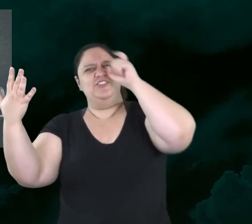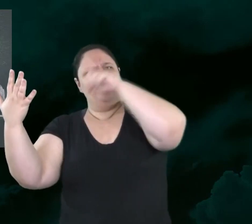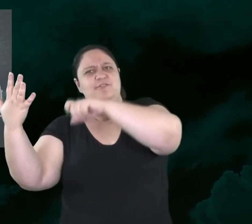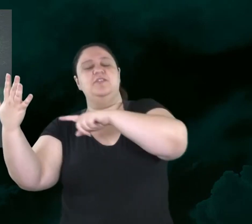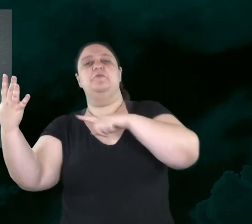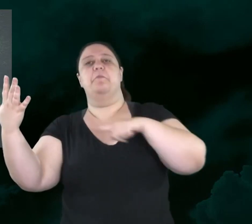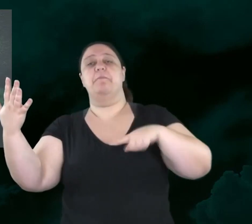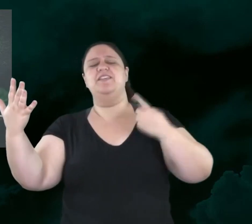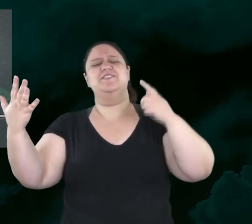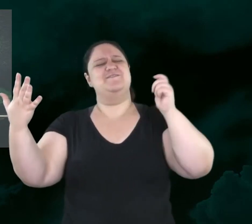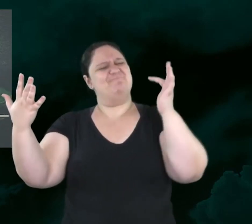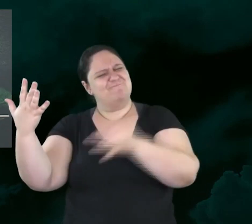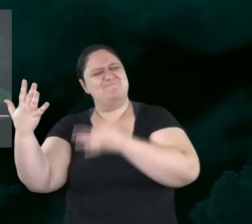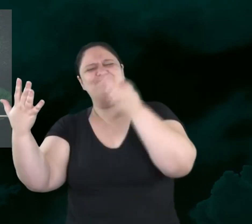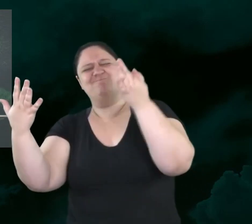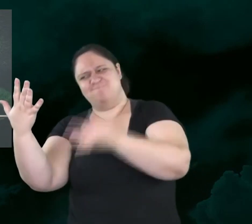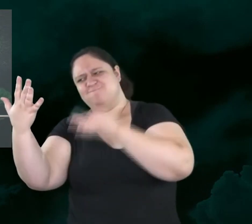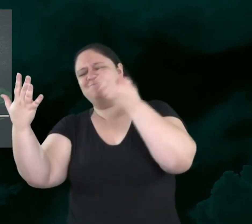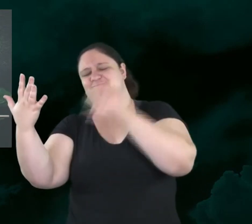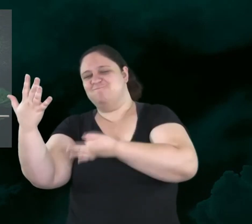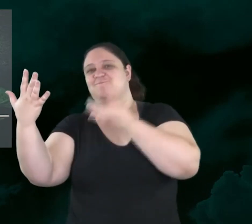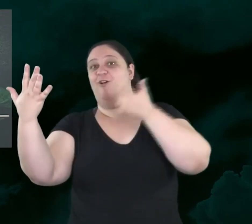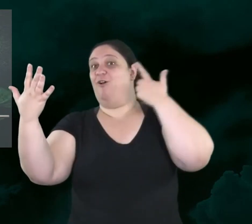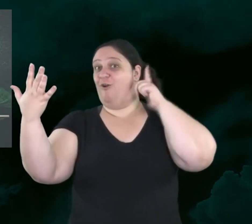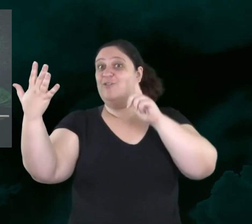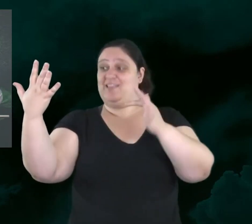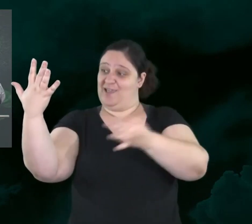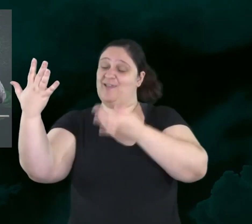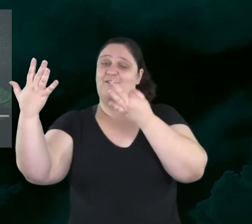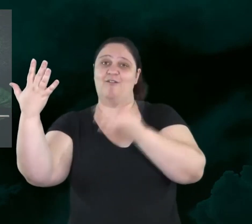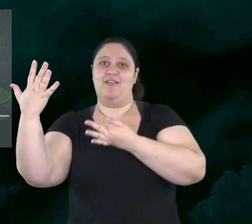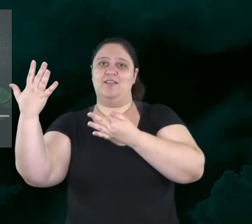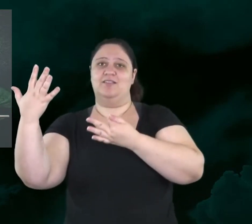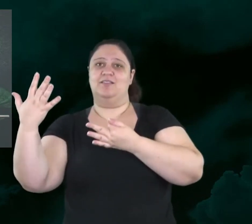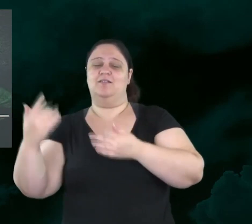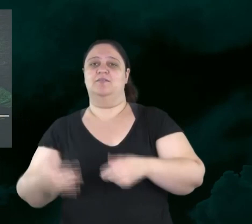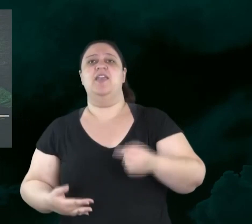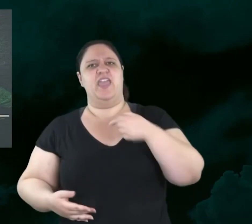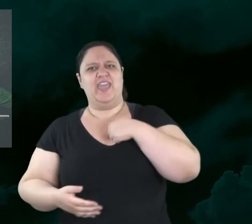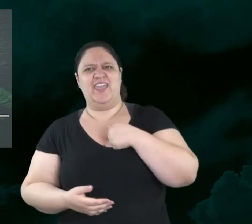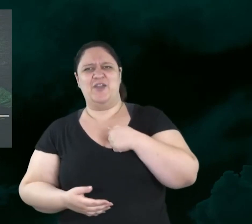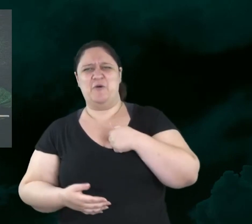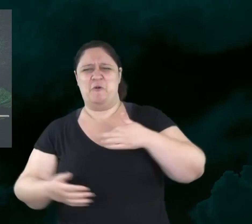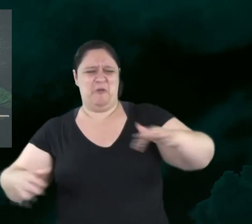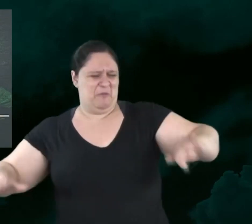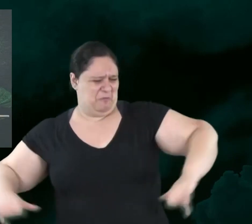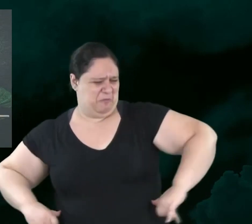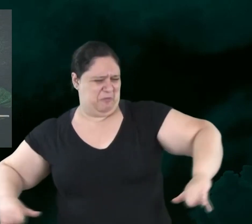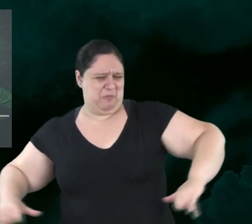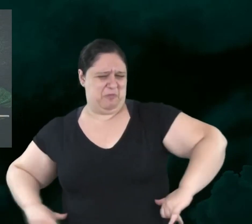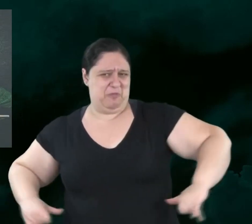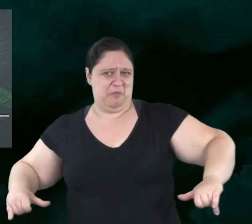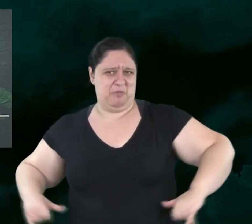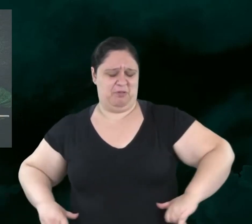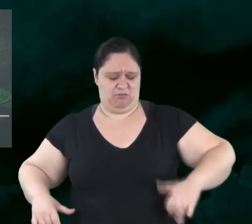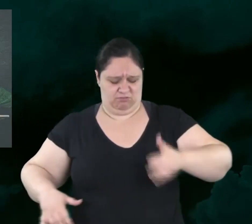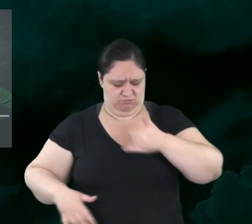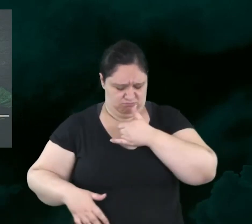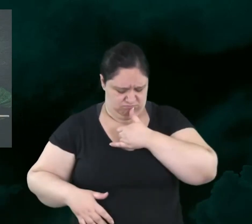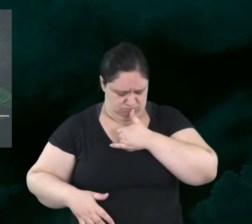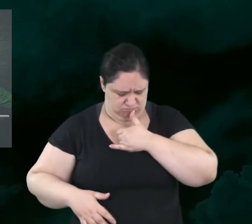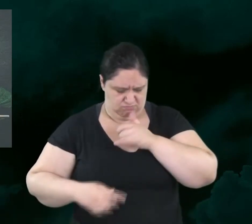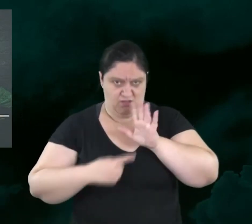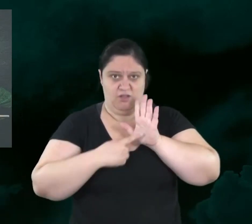carvalho para resistir. Eu não quero, no meio dos meus sofrimentos, ficar com o rosto